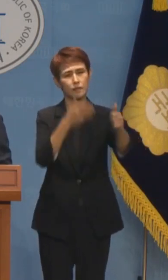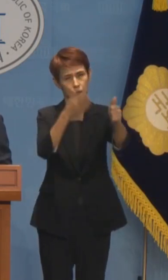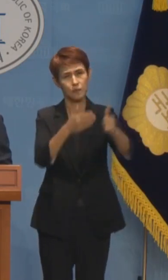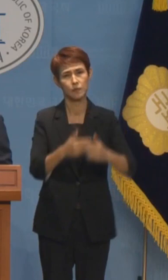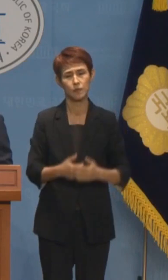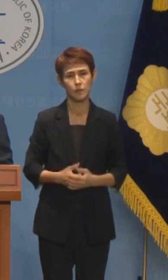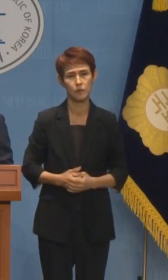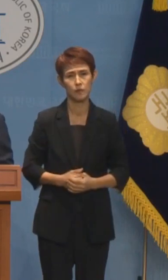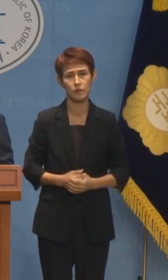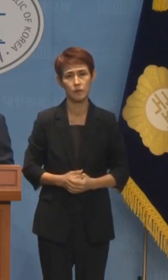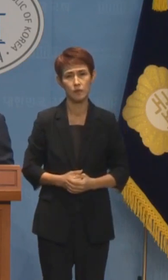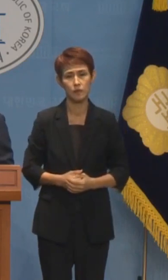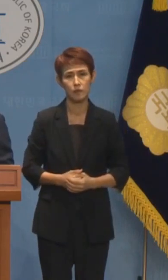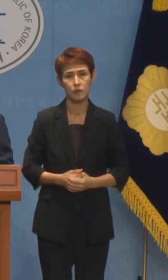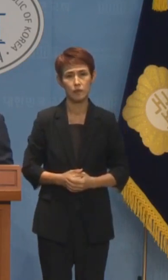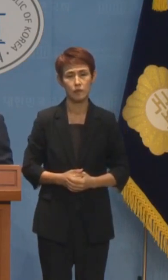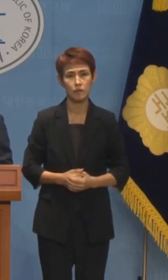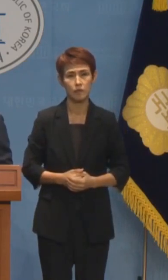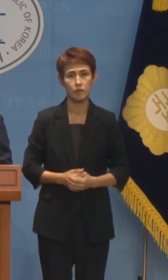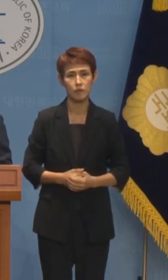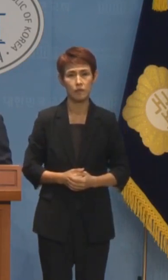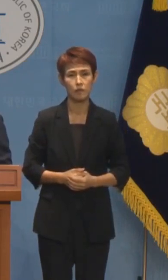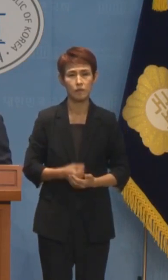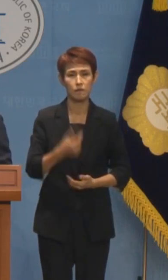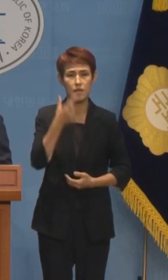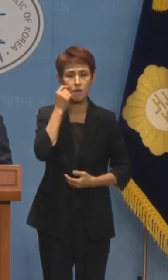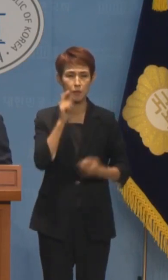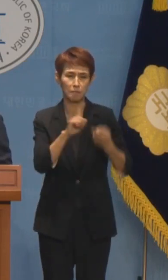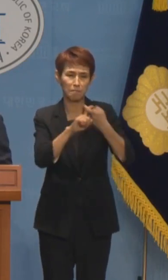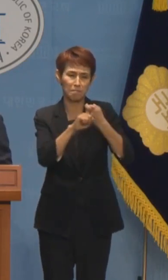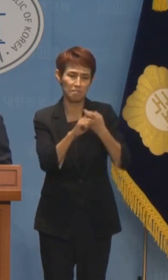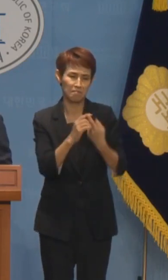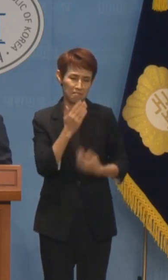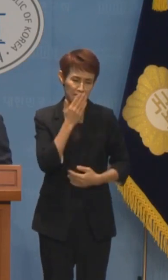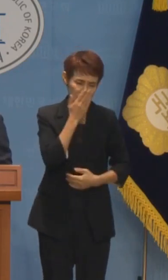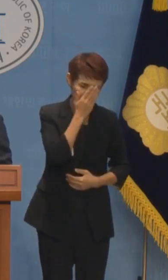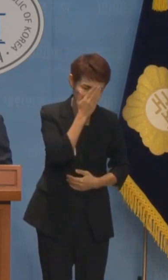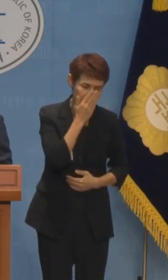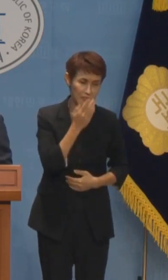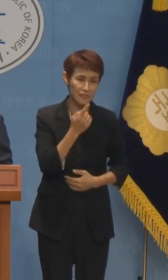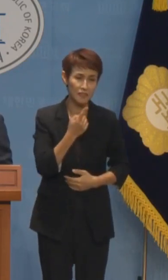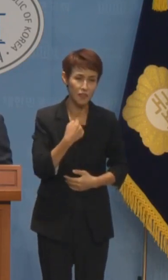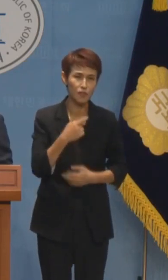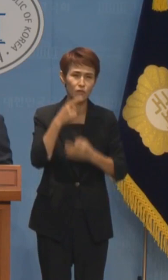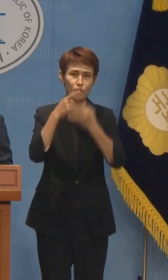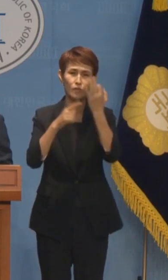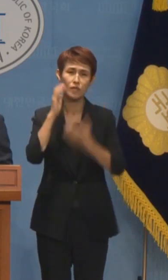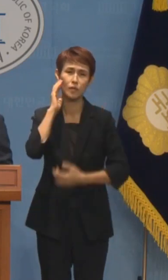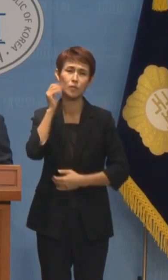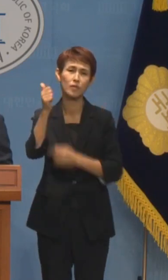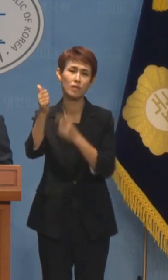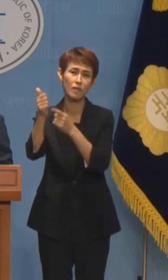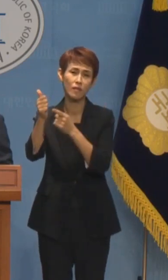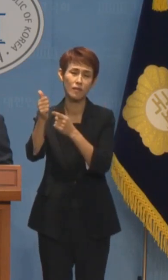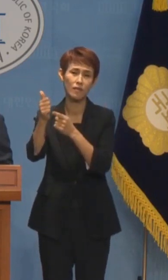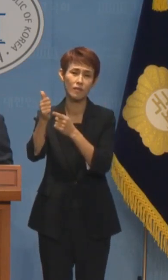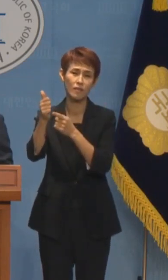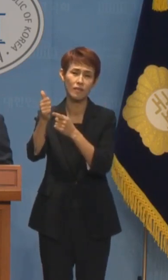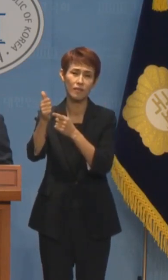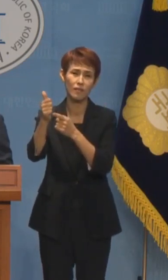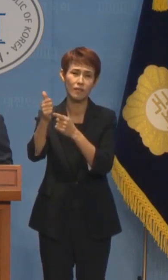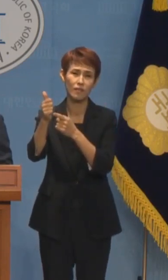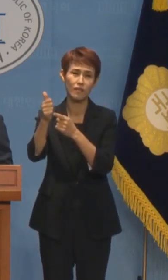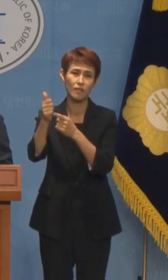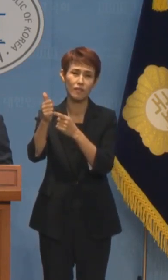바랍니다 임기 내내 친일 구력 외교로 일관한 윤석열 대통령을 상대로